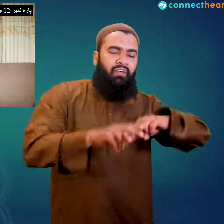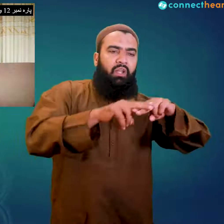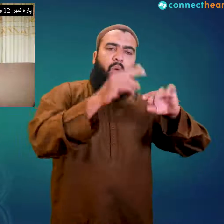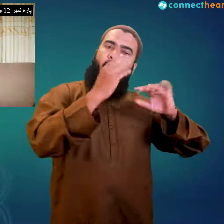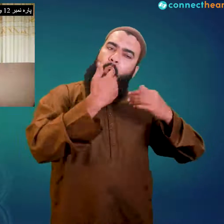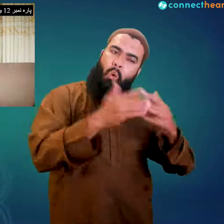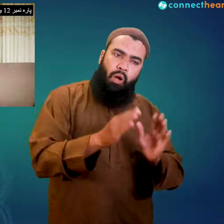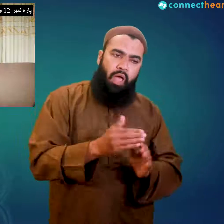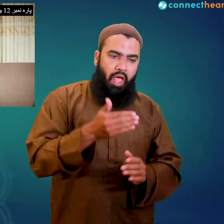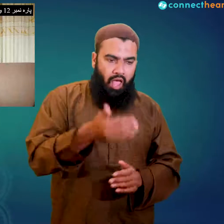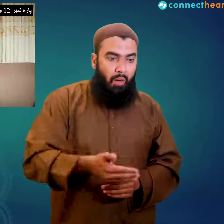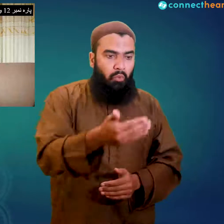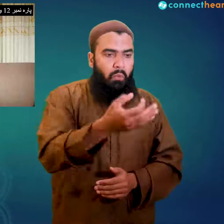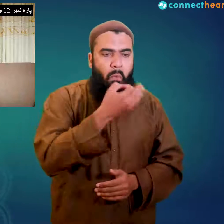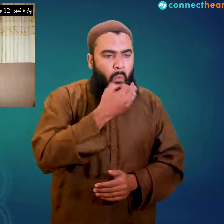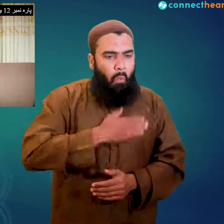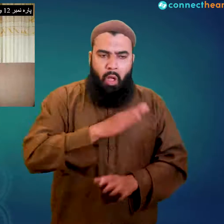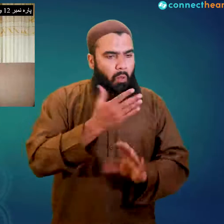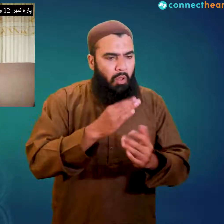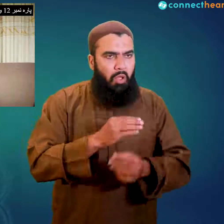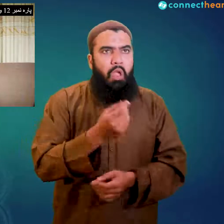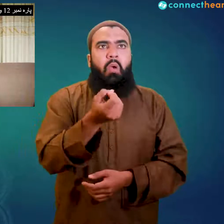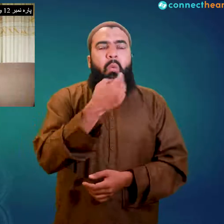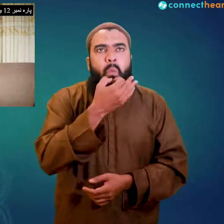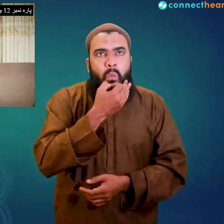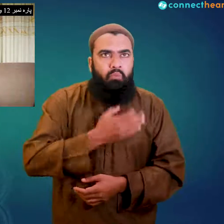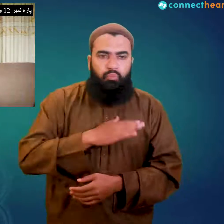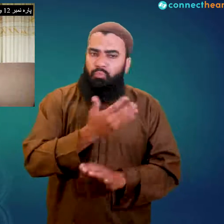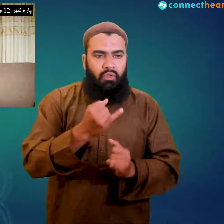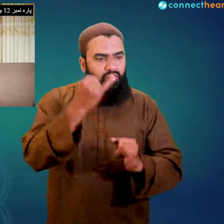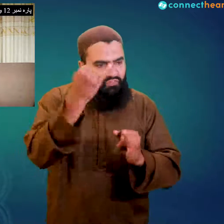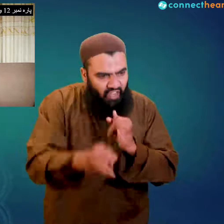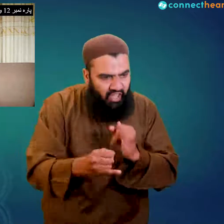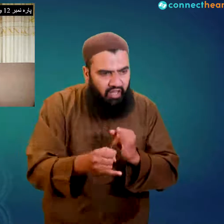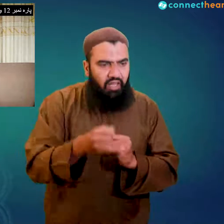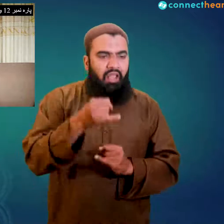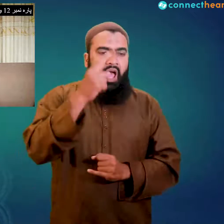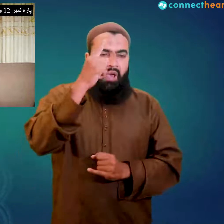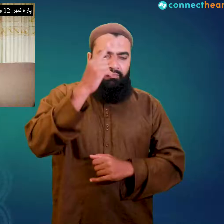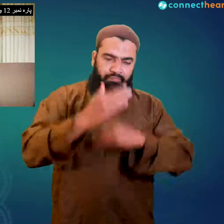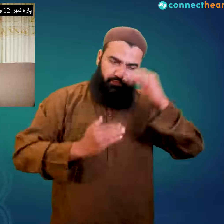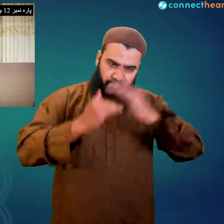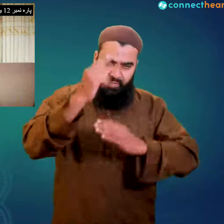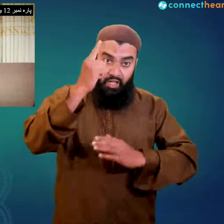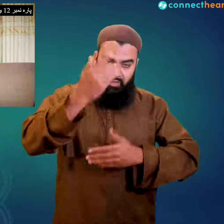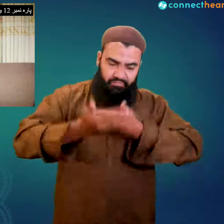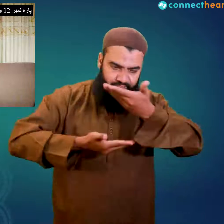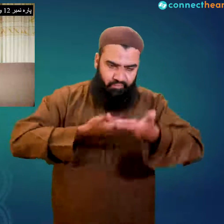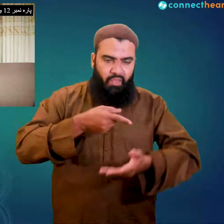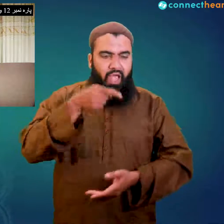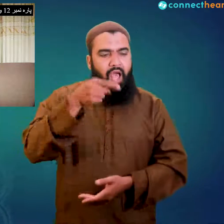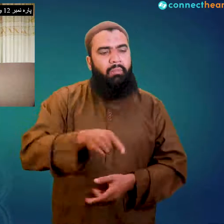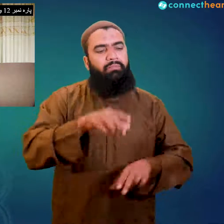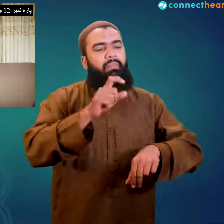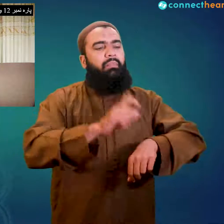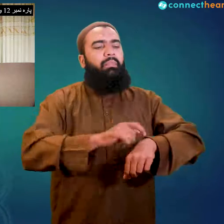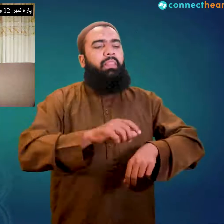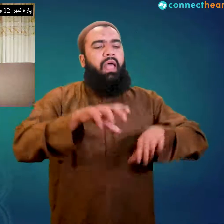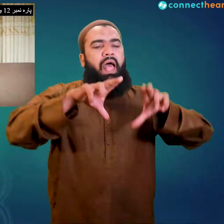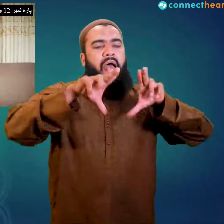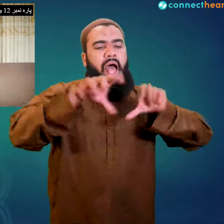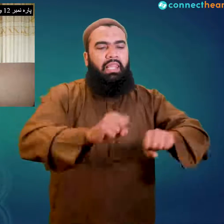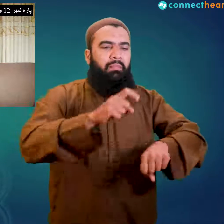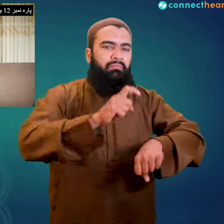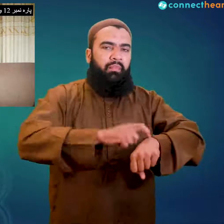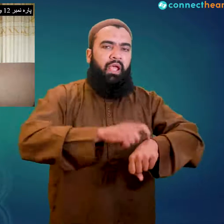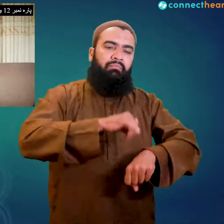ان تک پہنچایا گیا، اور لیکن انہوں نے اپنی مرضی سے اس کو رد کر دیا، تو اللہ کی طرف سے پھر عذاب